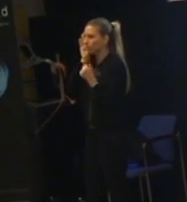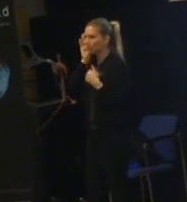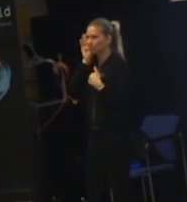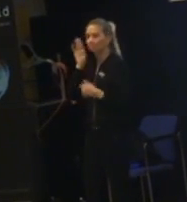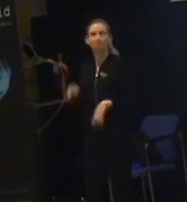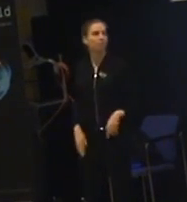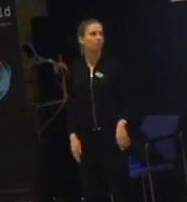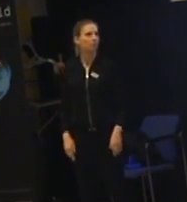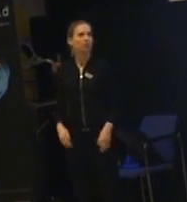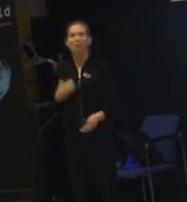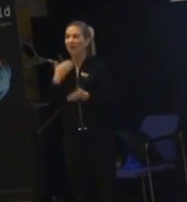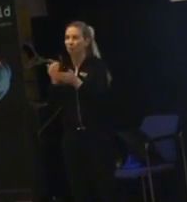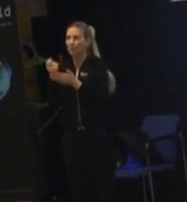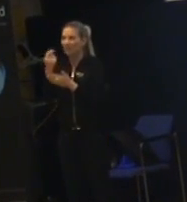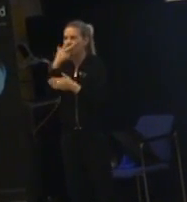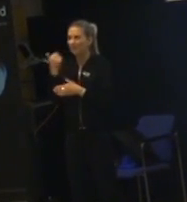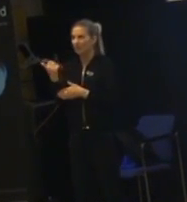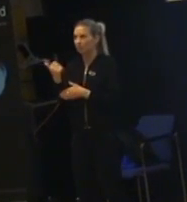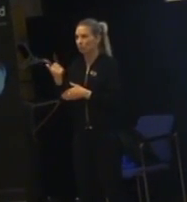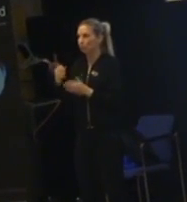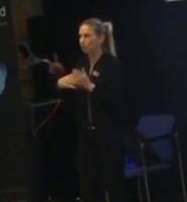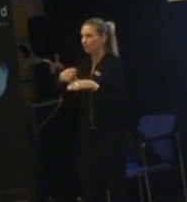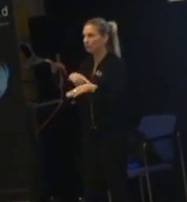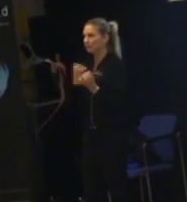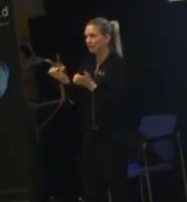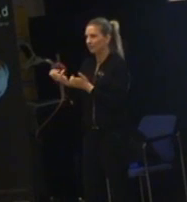Jag går vidare lite snabbt nu för vi har ont om tid. Jag har ont om tid.